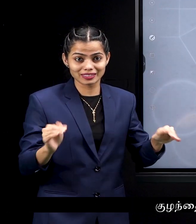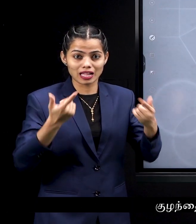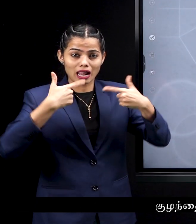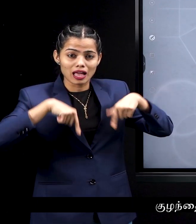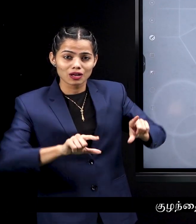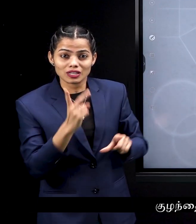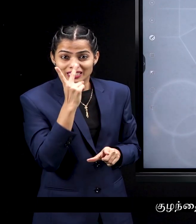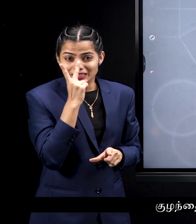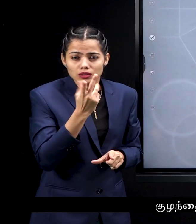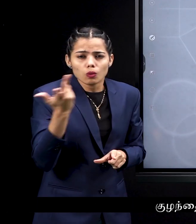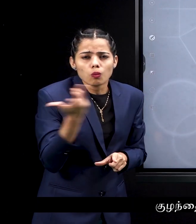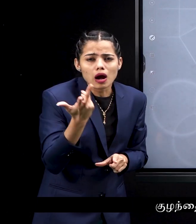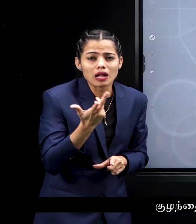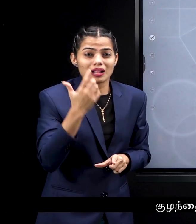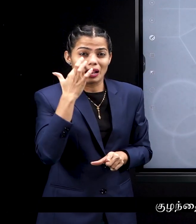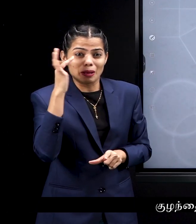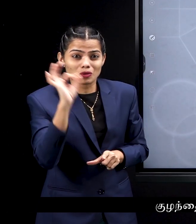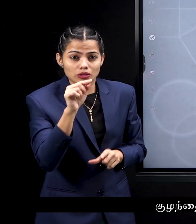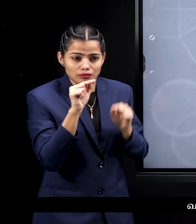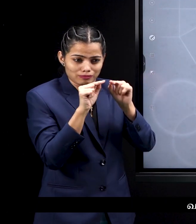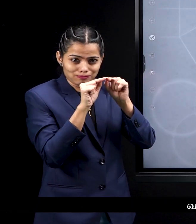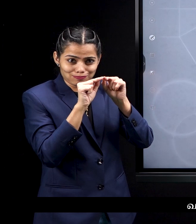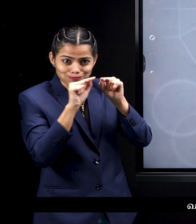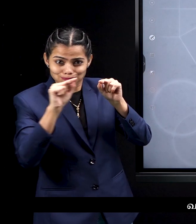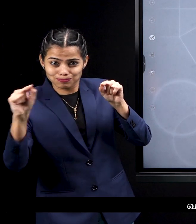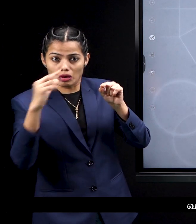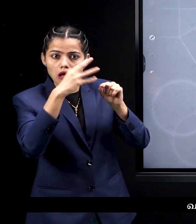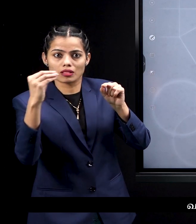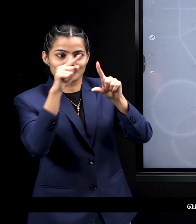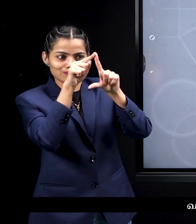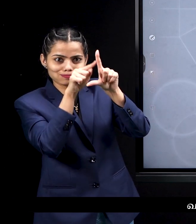குழந்தைகளே, கோடுகள் மற்றும் கோணங்களின் வரையறை என்ன என்று பார்ப்போம்.